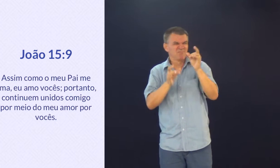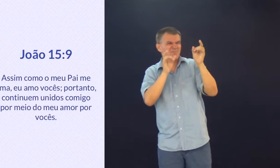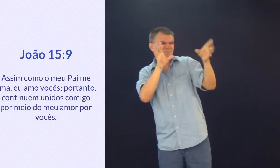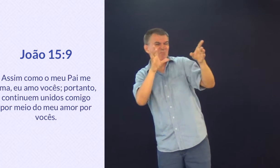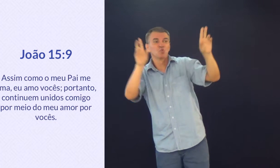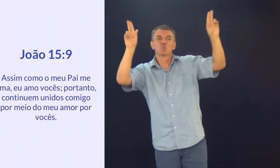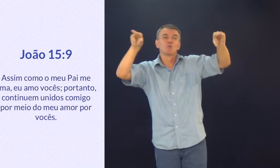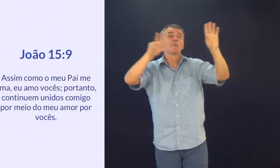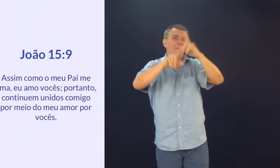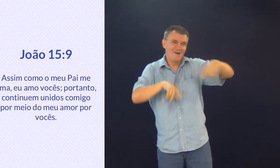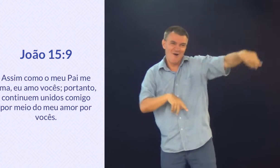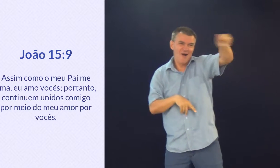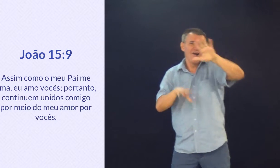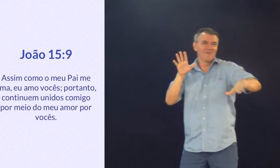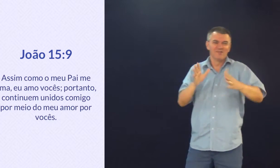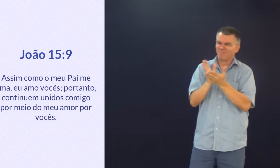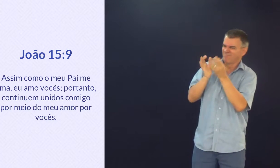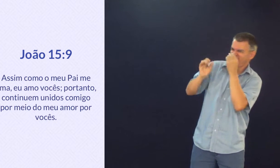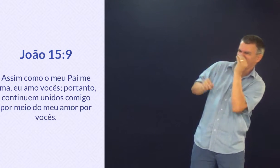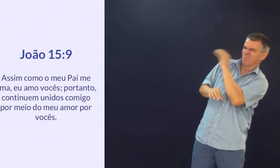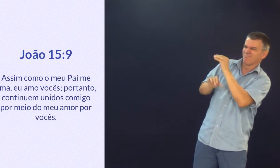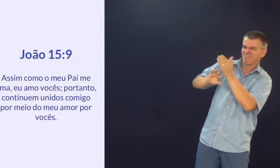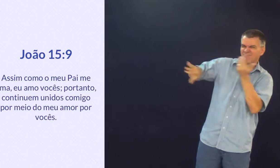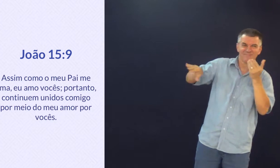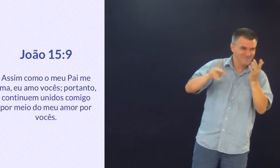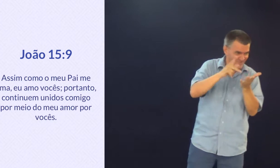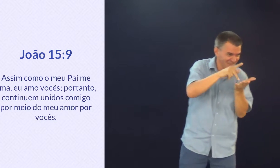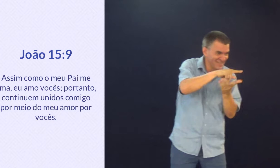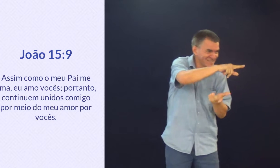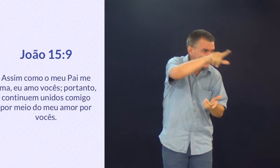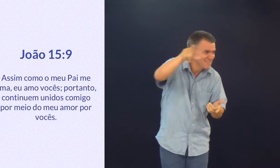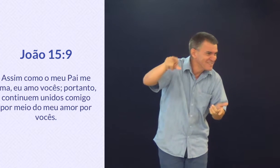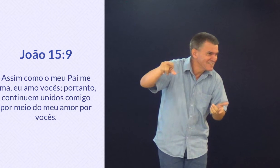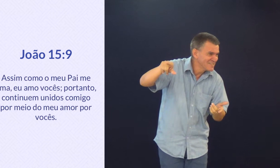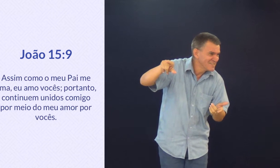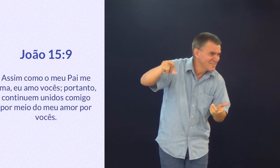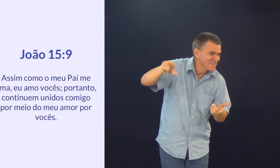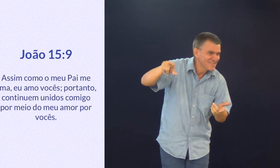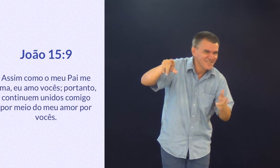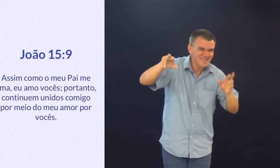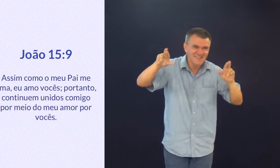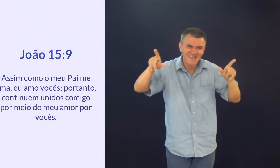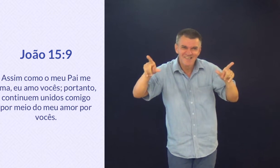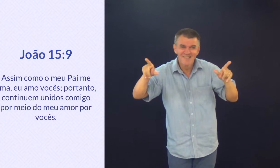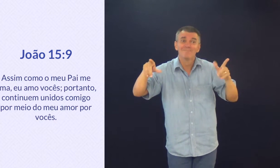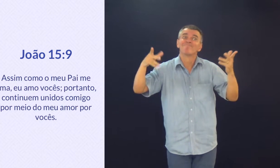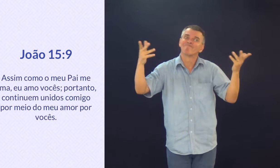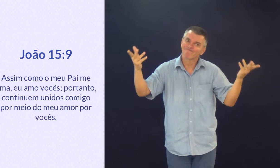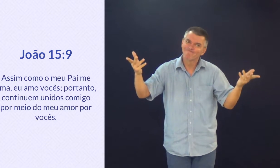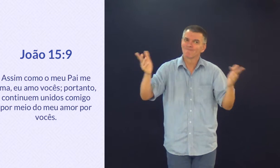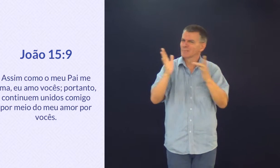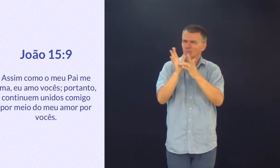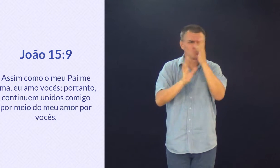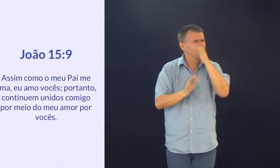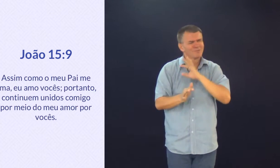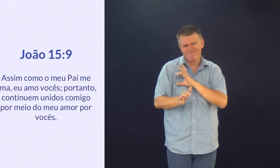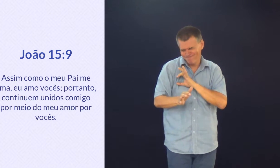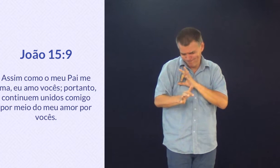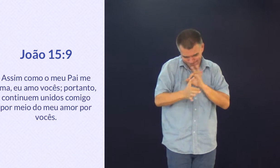jesus não olha para as pessoas e não ela não porque ele não porque nós fazemos isso né na verdade queremos algumas pessoas